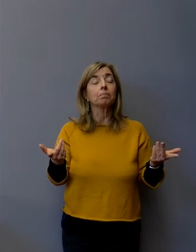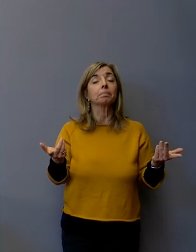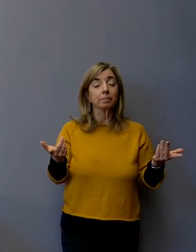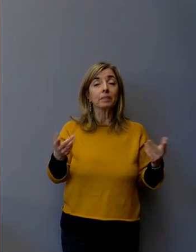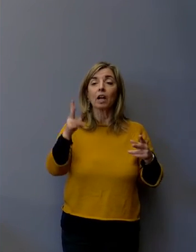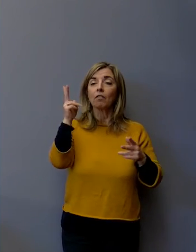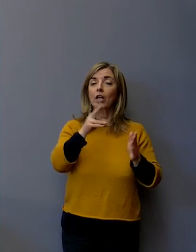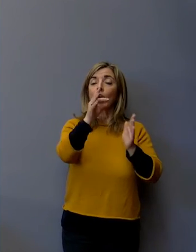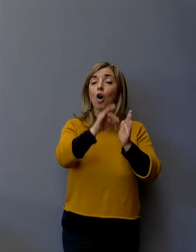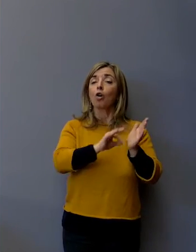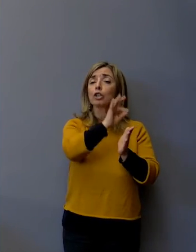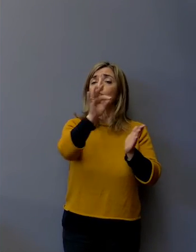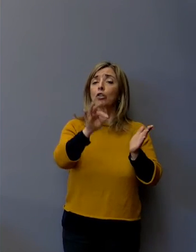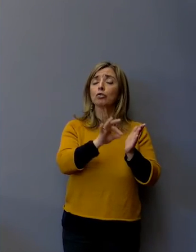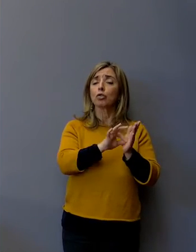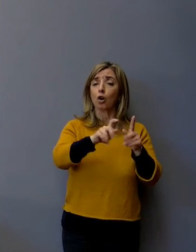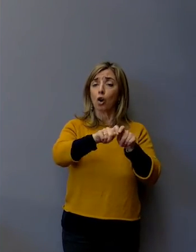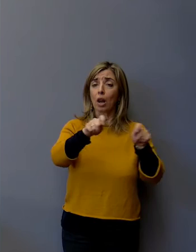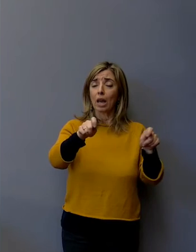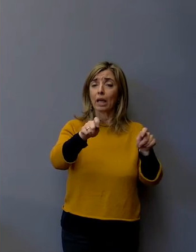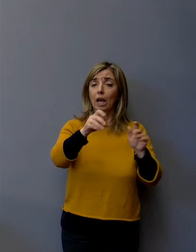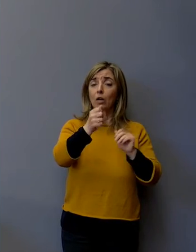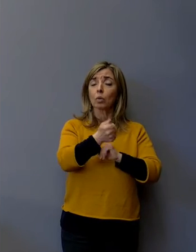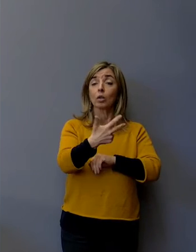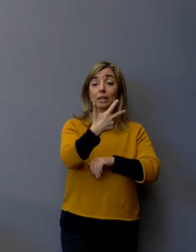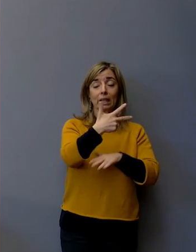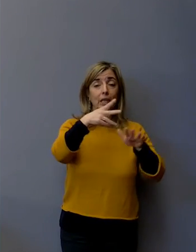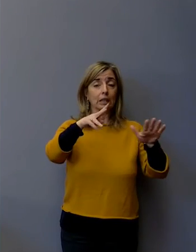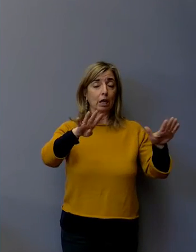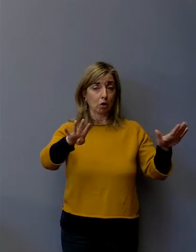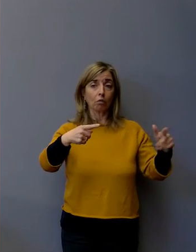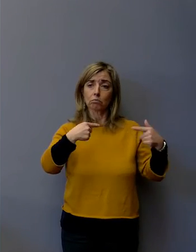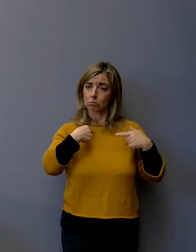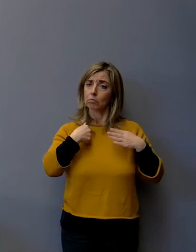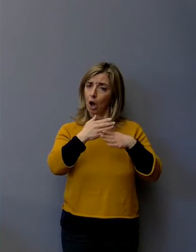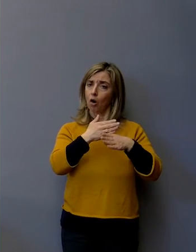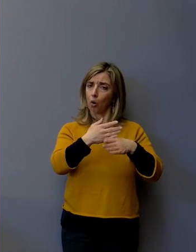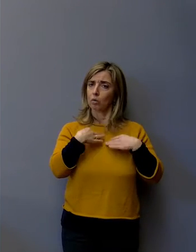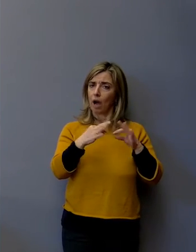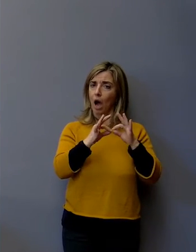che peraltro noi condividiamo assolutamente perché riprende un tema che noi da anni portiamo avanti